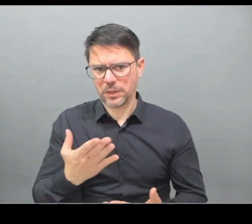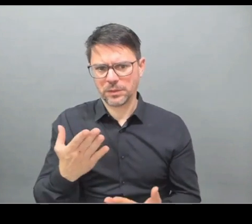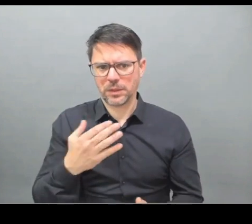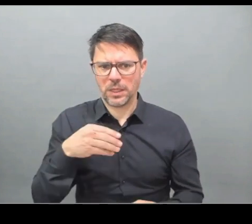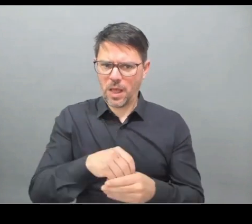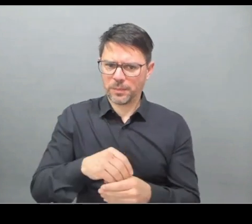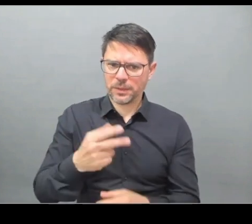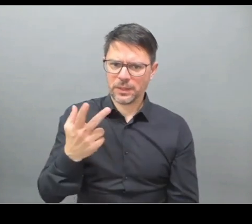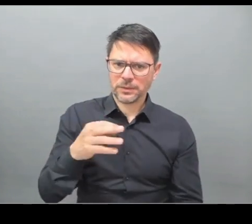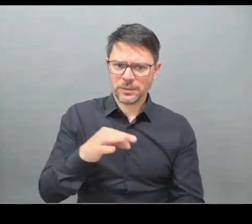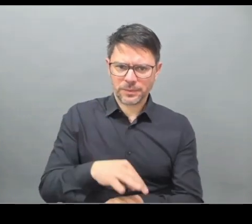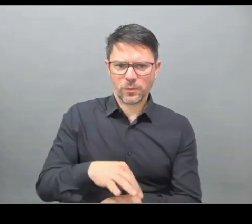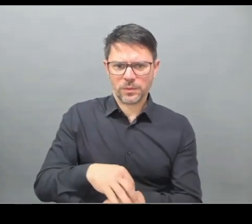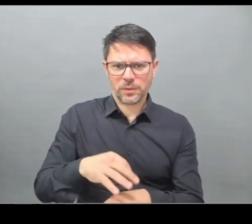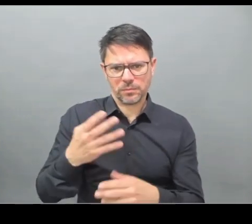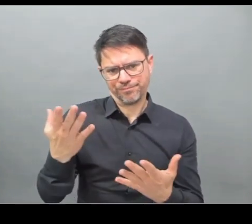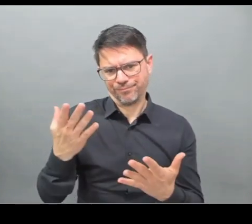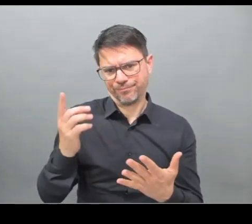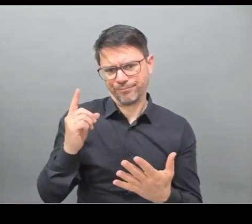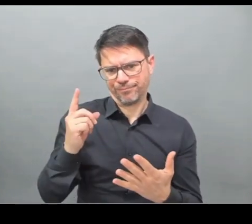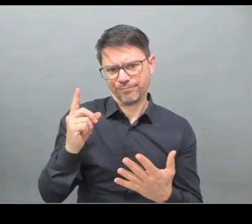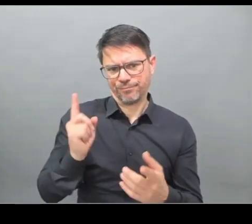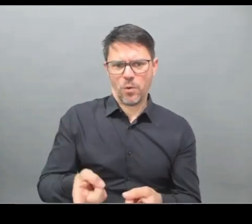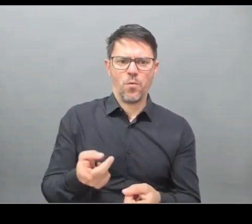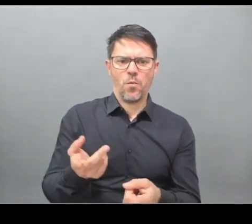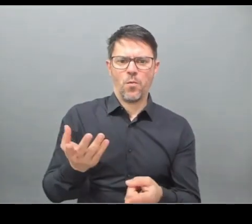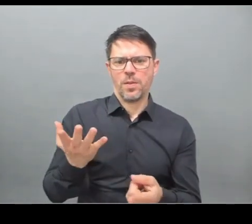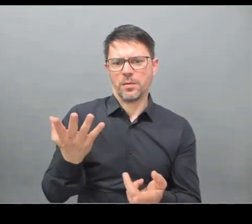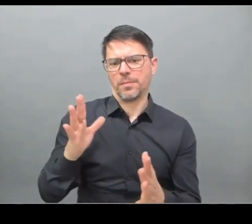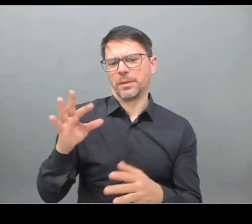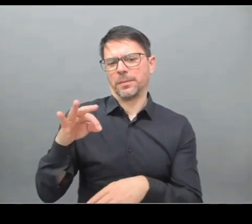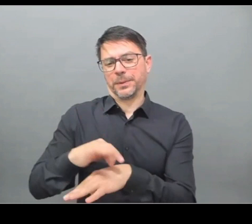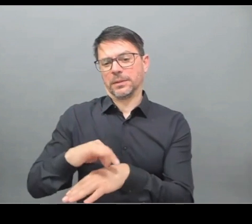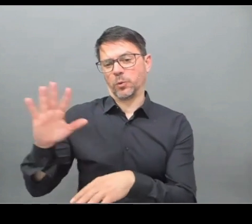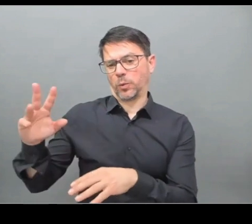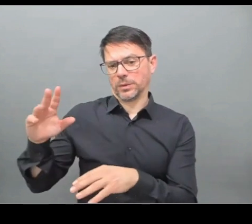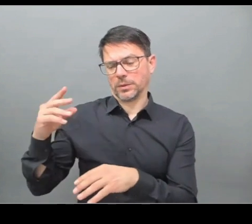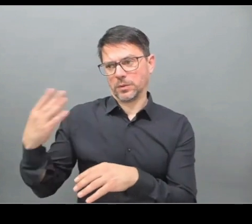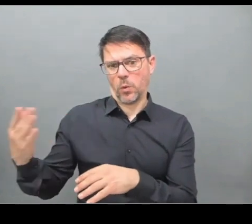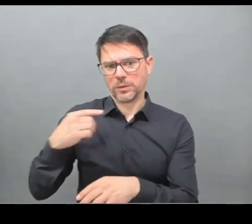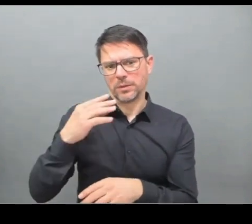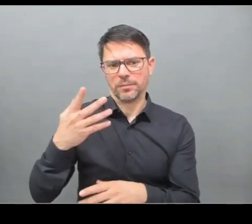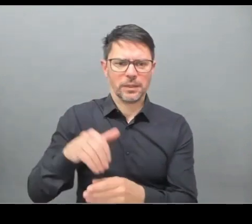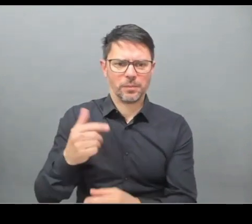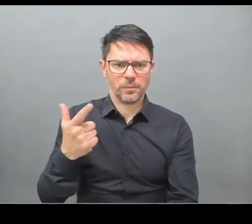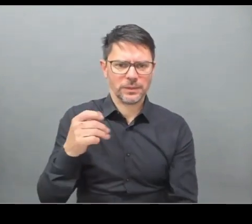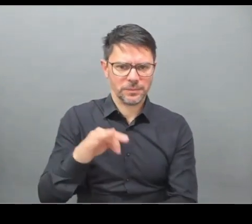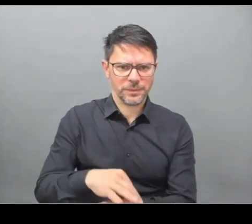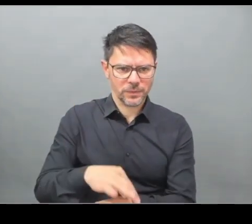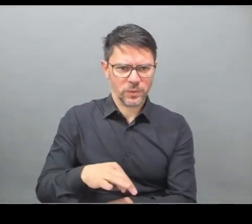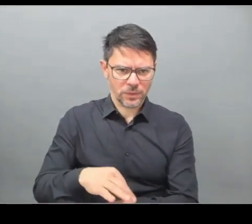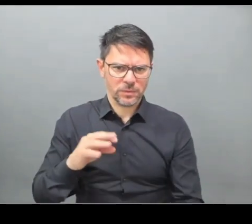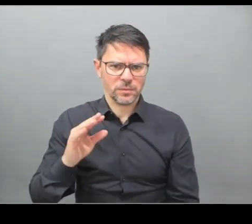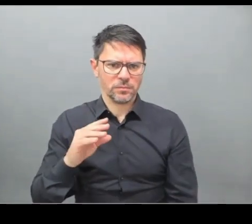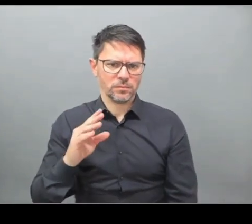auswirken als in Köln. Wenn die Wege weiter sind, muss halt das Krankenhaus näher sein. Also ich